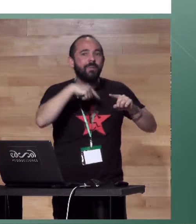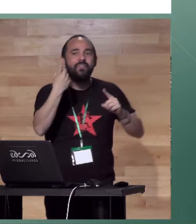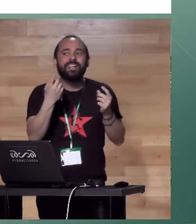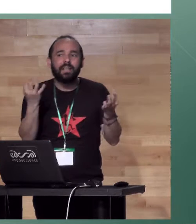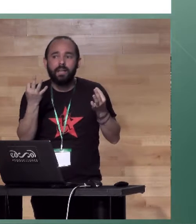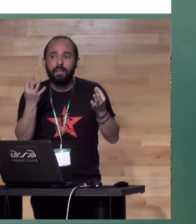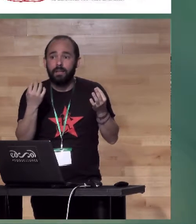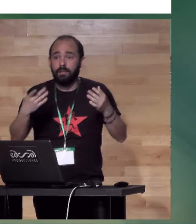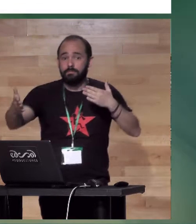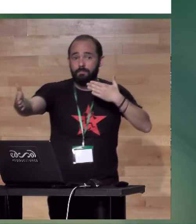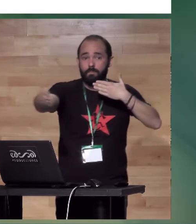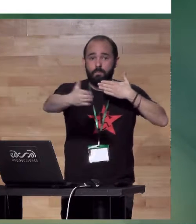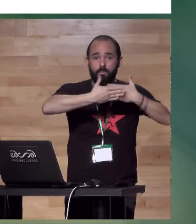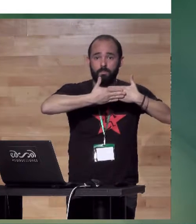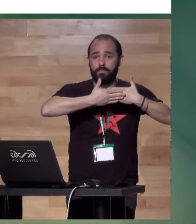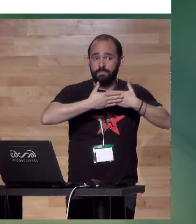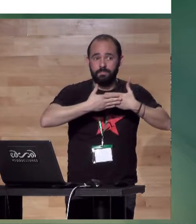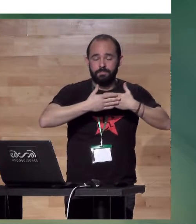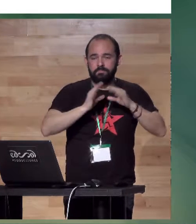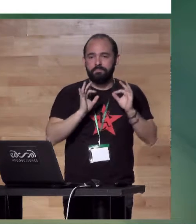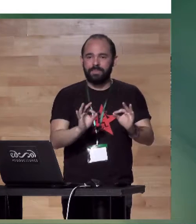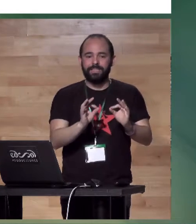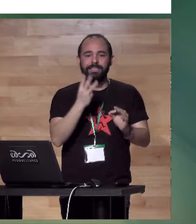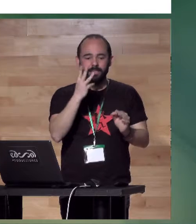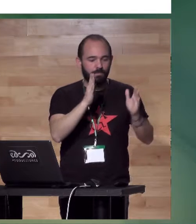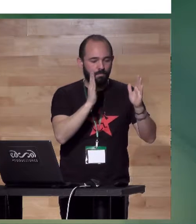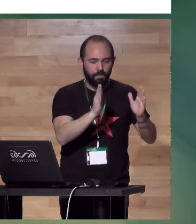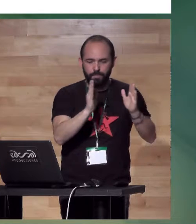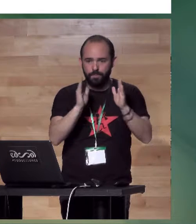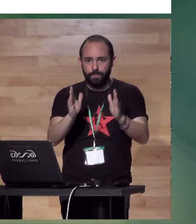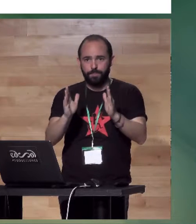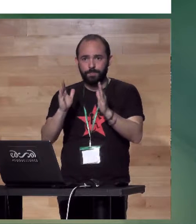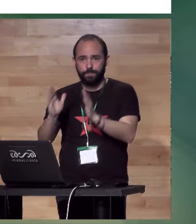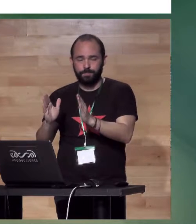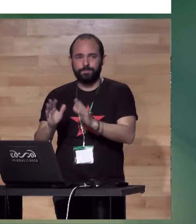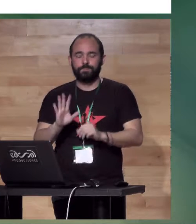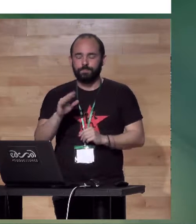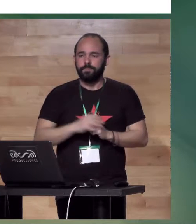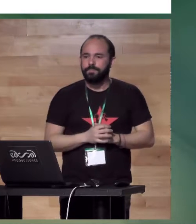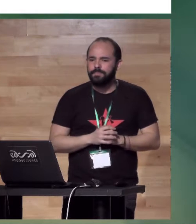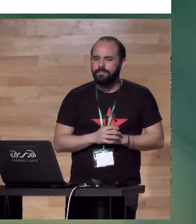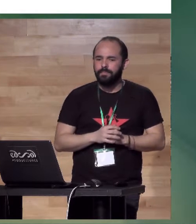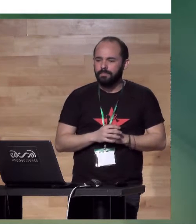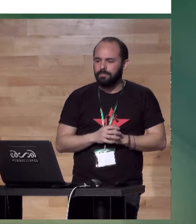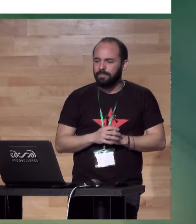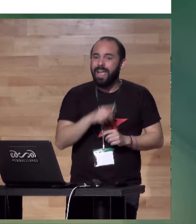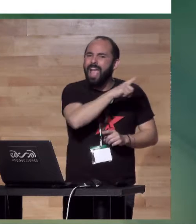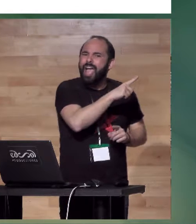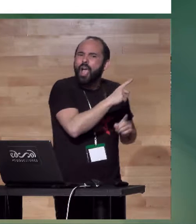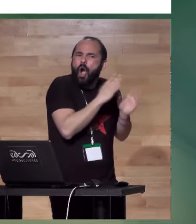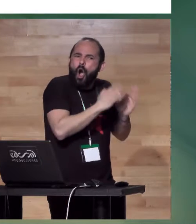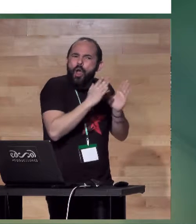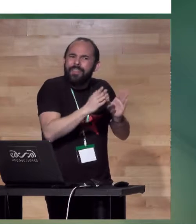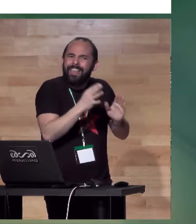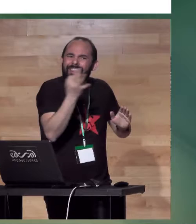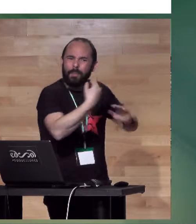ocurre, y lo último que falta, ¿cuál es? El cierre, el desenlace, ¿de acuerdo? Y esas son las tres